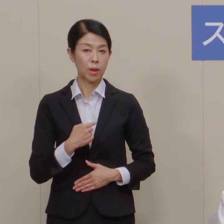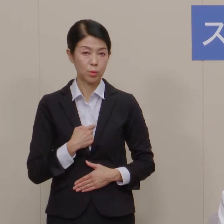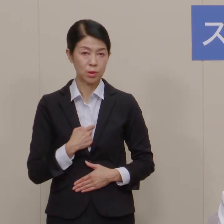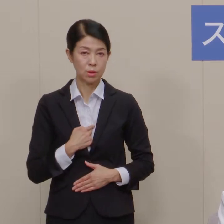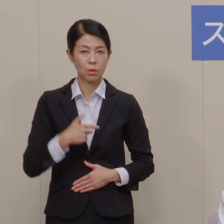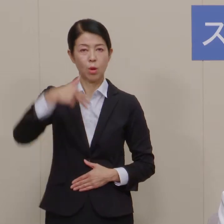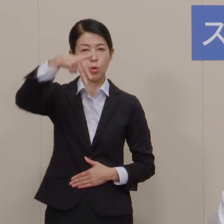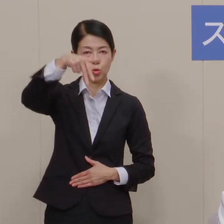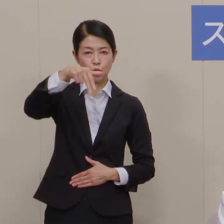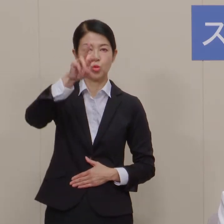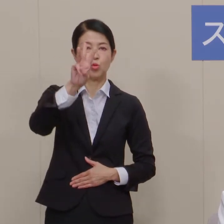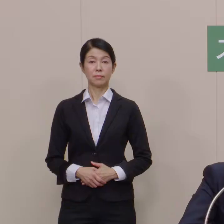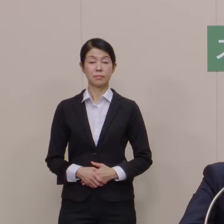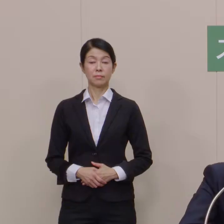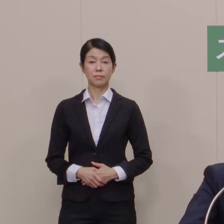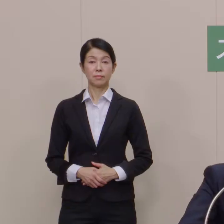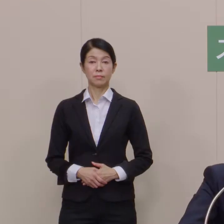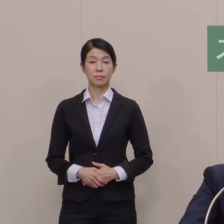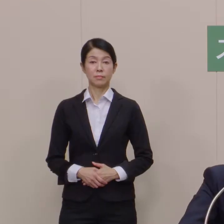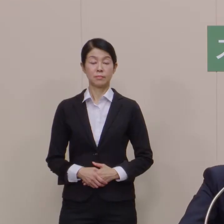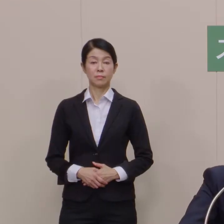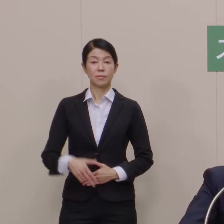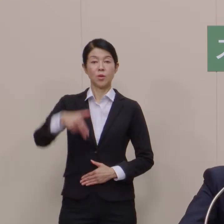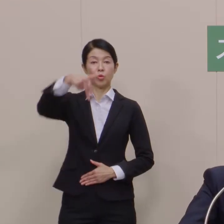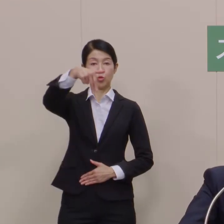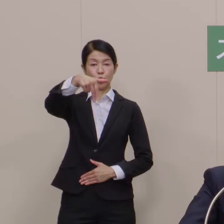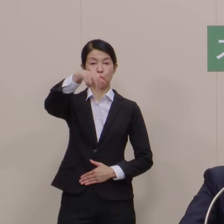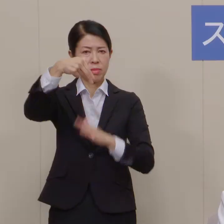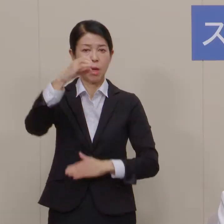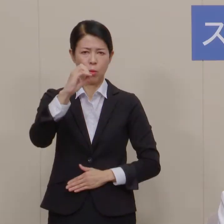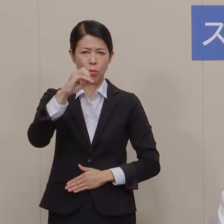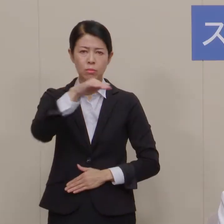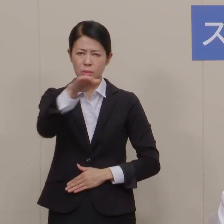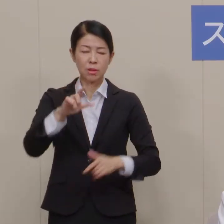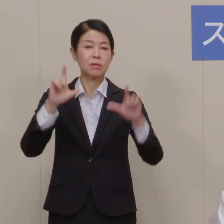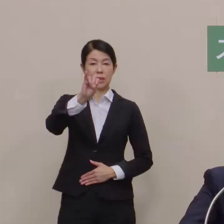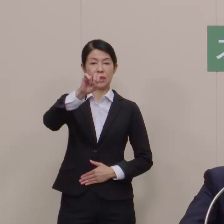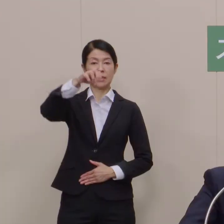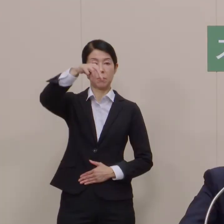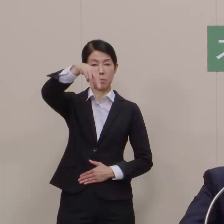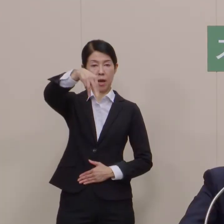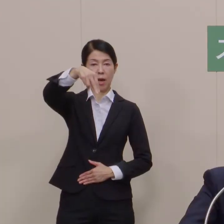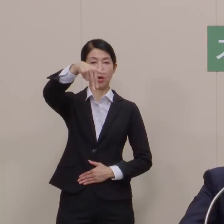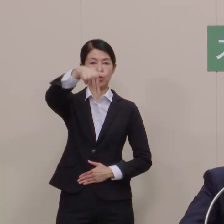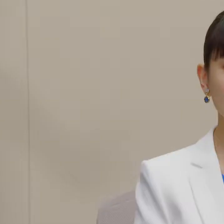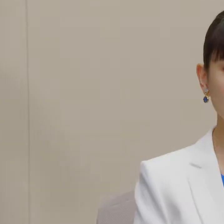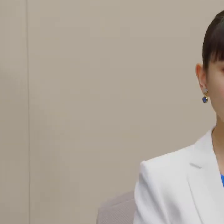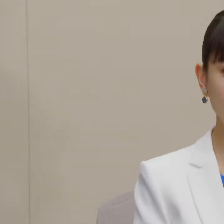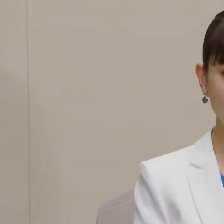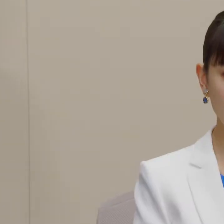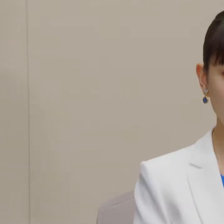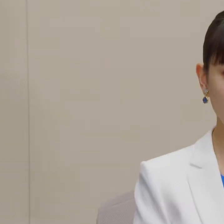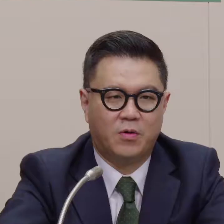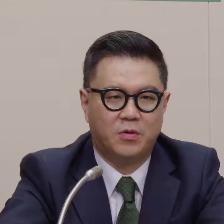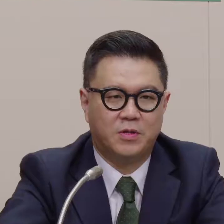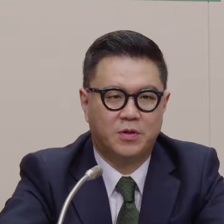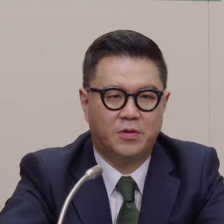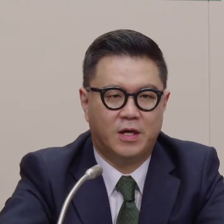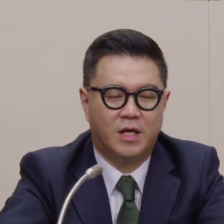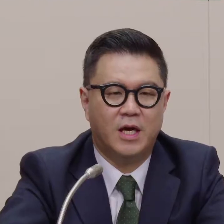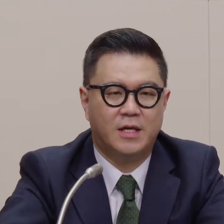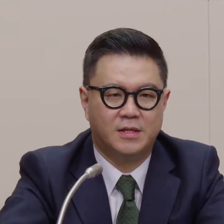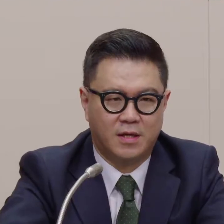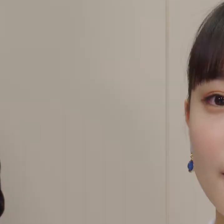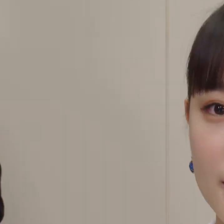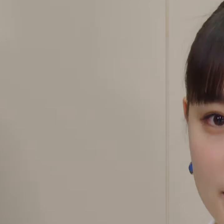私、スワン島ナオは、 我々スイマス島は 皆さんにとっての、 国民の皆さんに問いたい、 望まない煙を、 タバコを吸う人